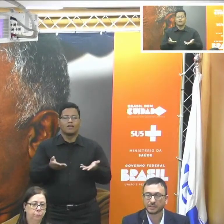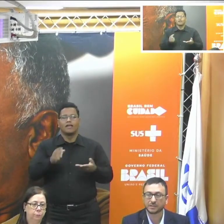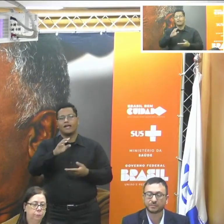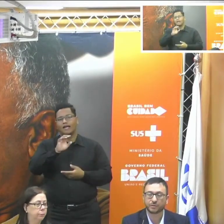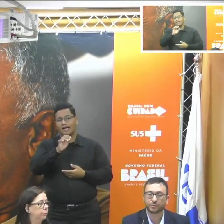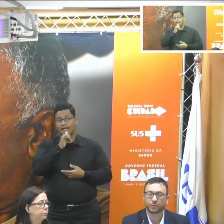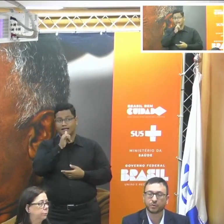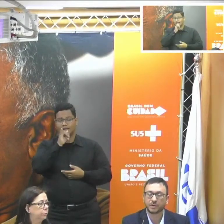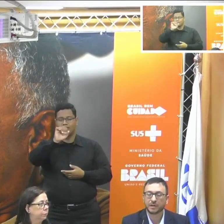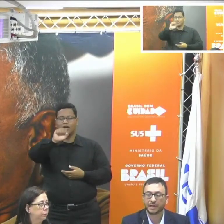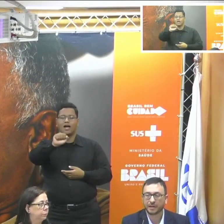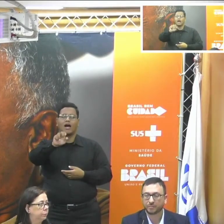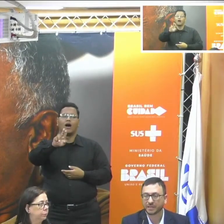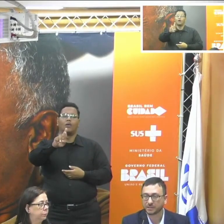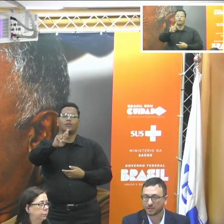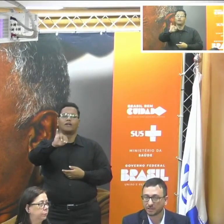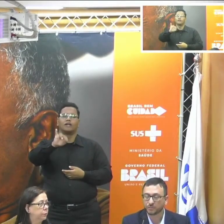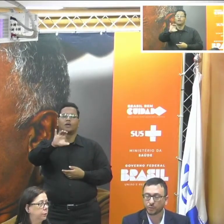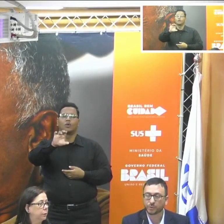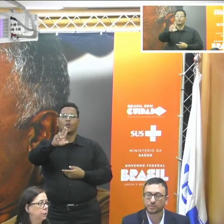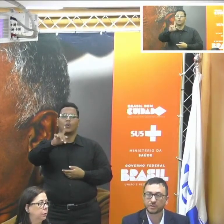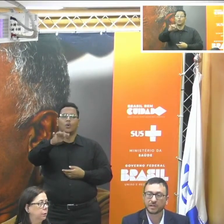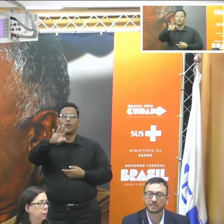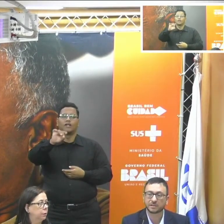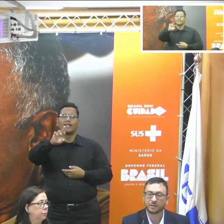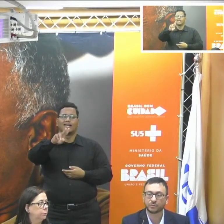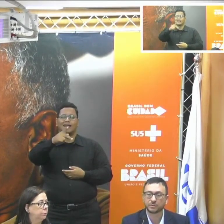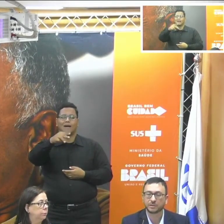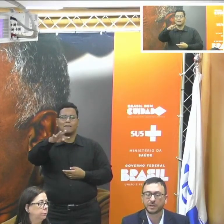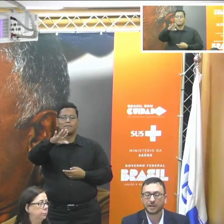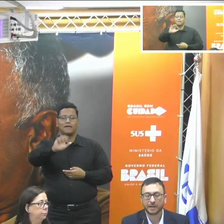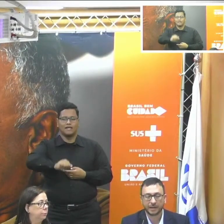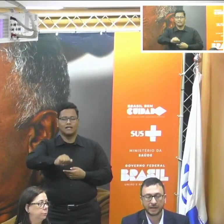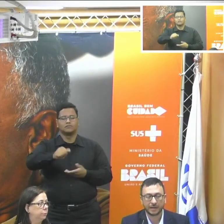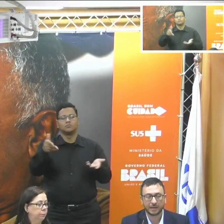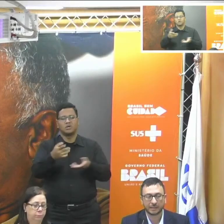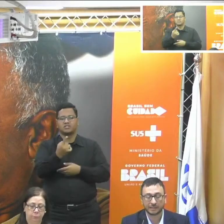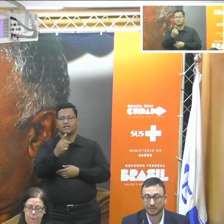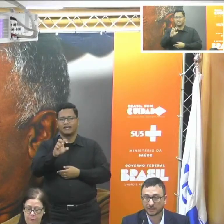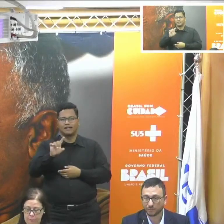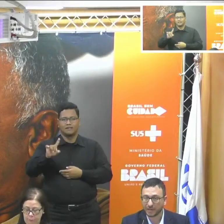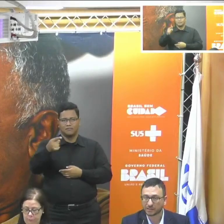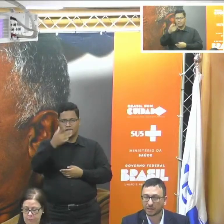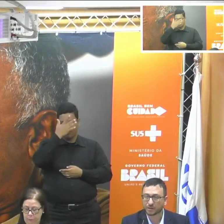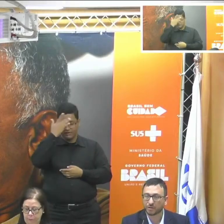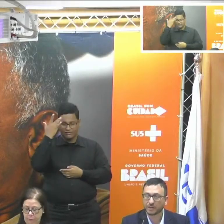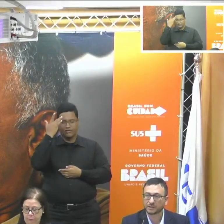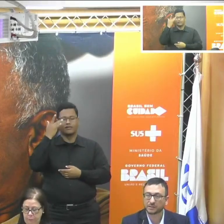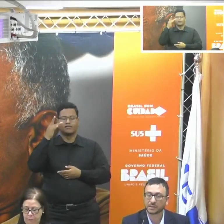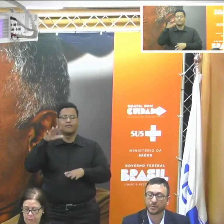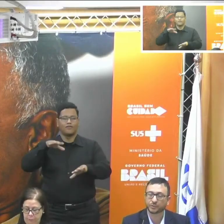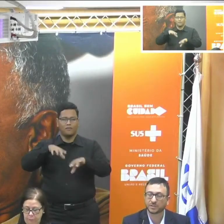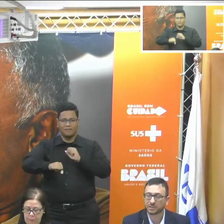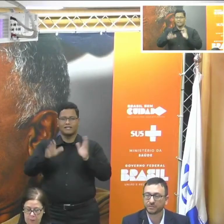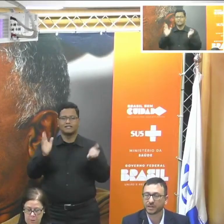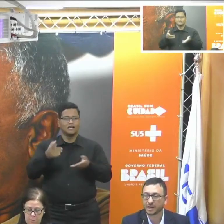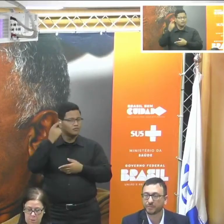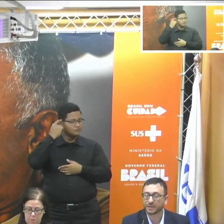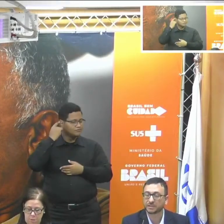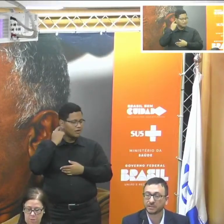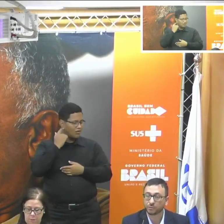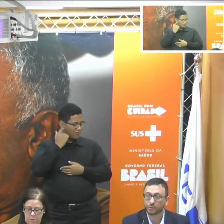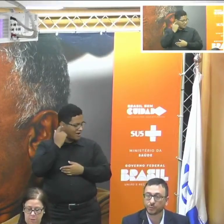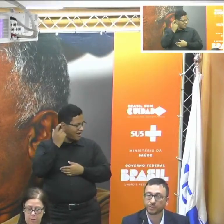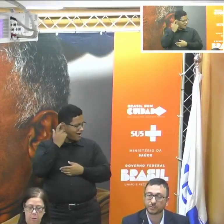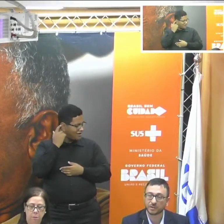né a gente já formou eh mais de 15.000 Profissionais de Saúde eh nesse semestre agora a gente acabou de certificar